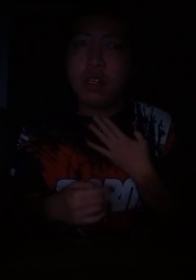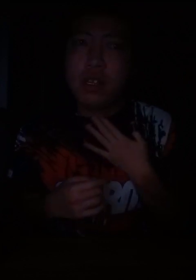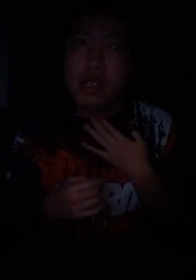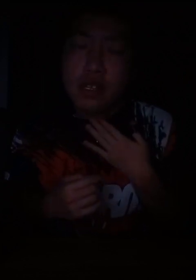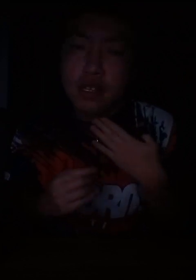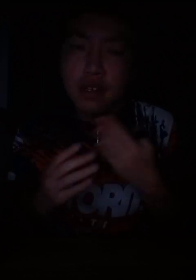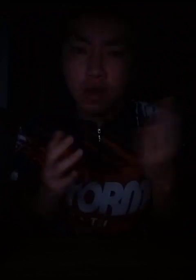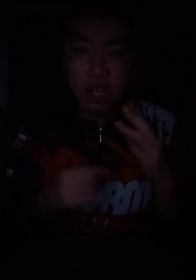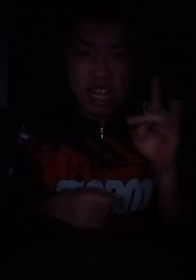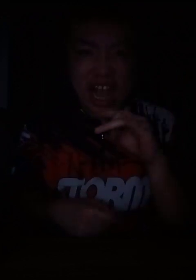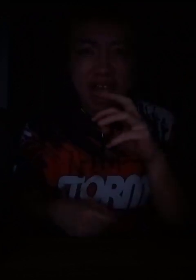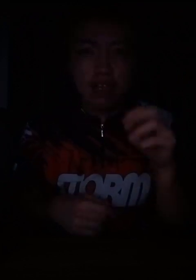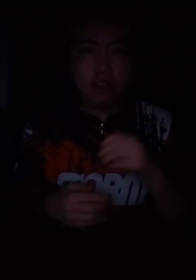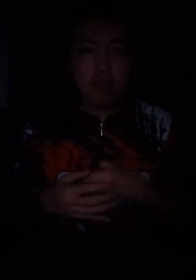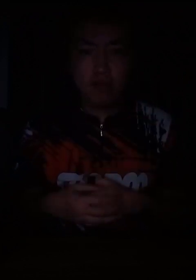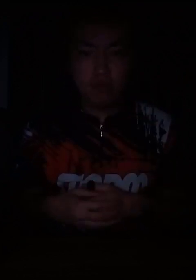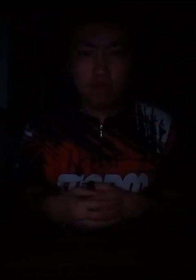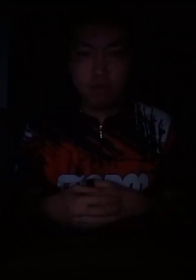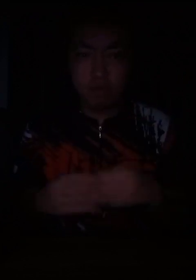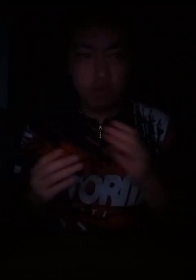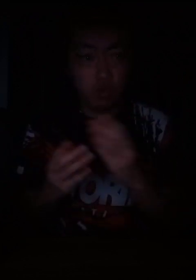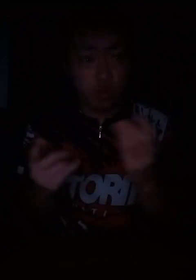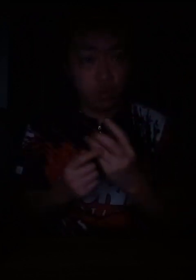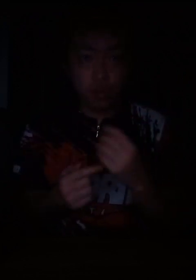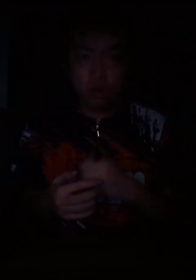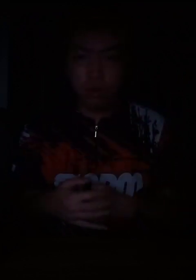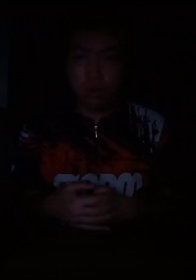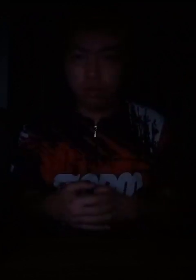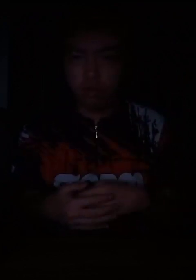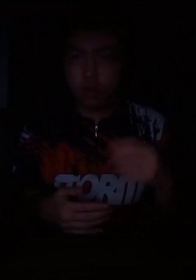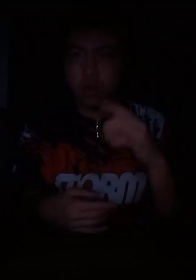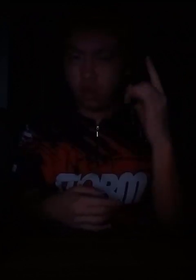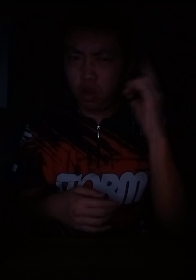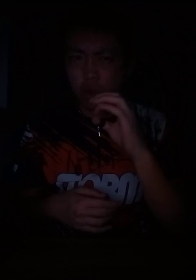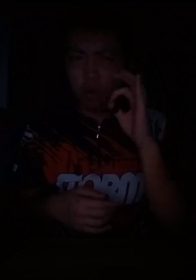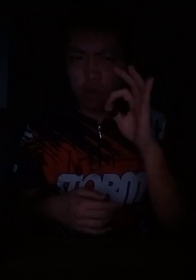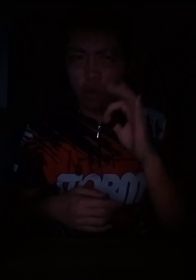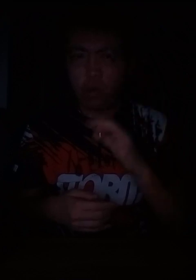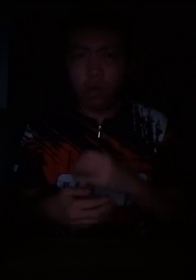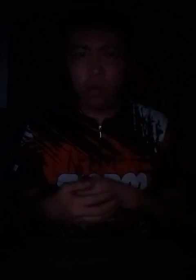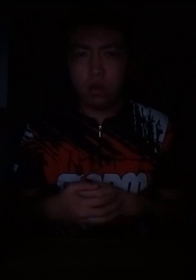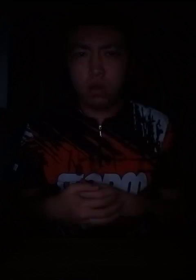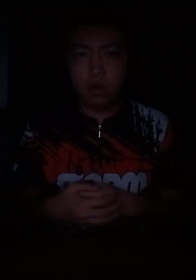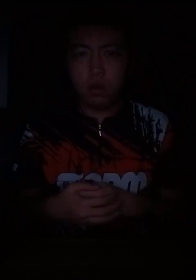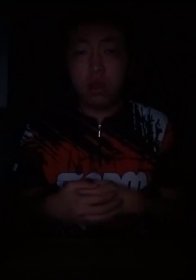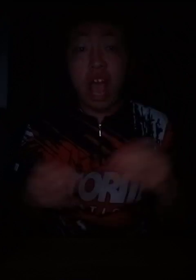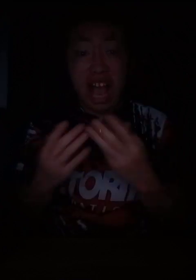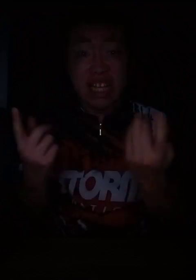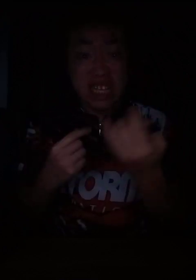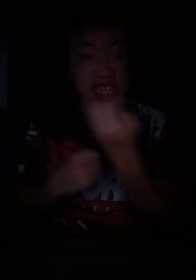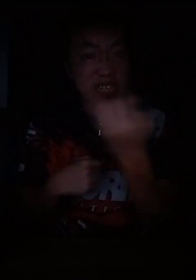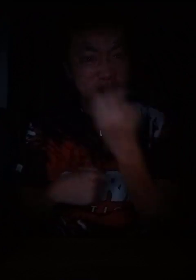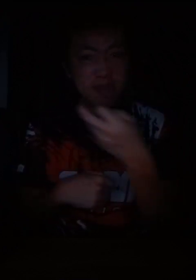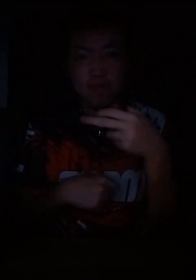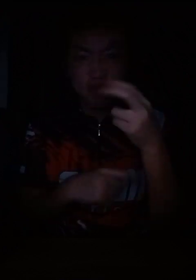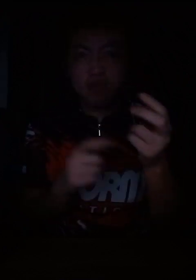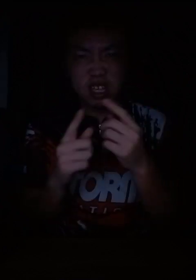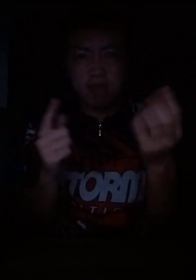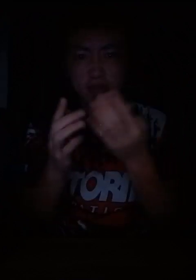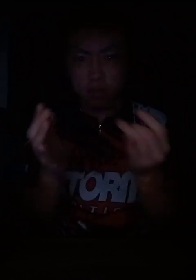오지 않아요. 경찰은 나왔어요? 왔다 가셨다고 해요. 당시 상황이 담긴 녹취를 MBN이